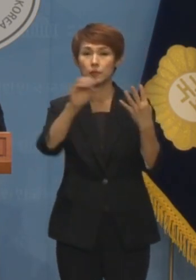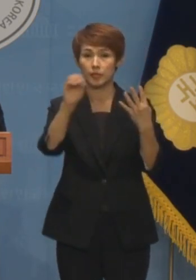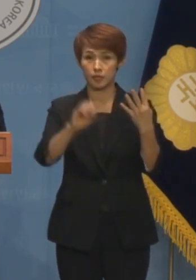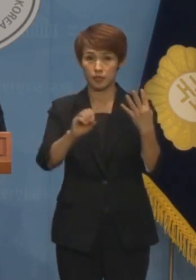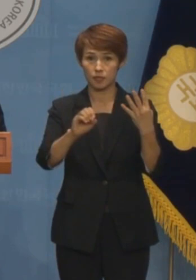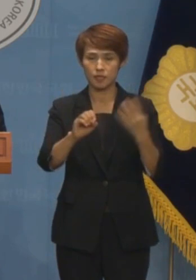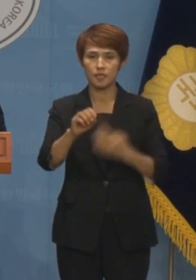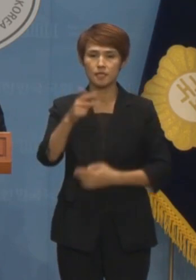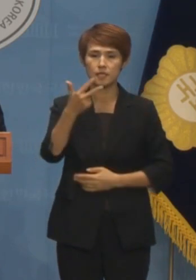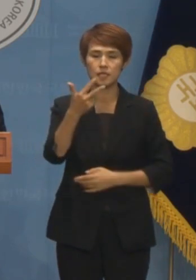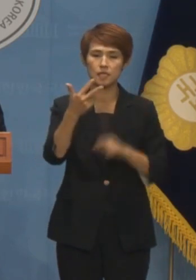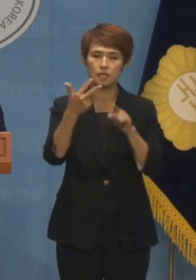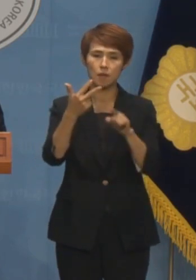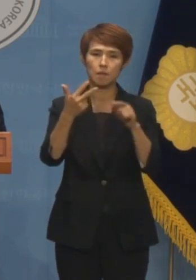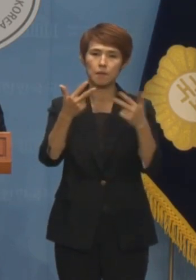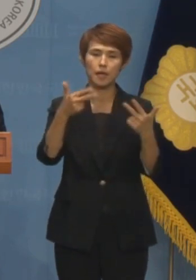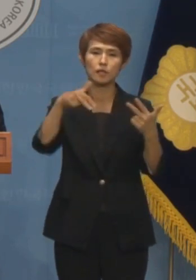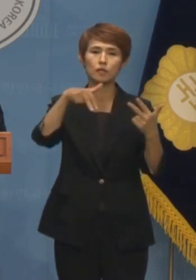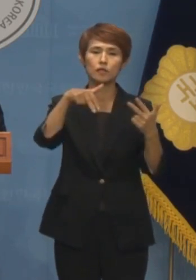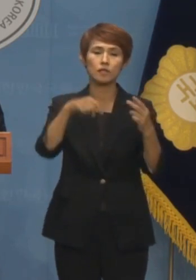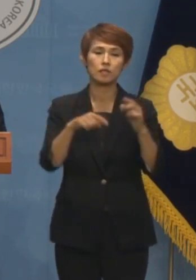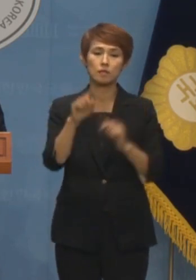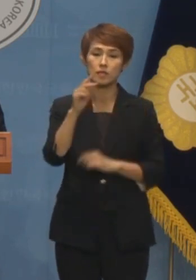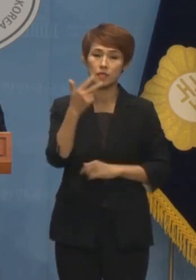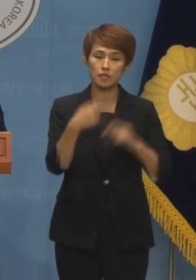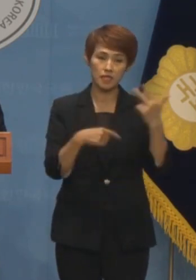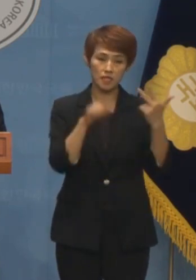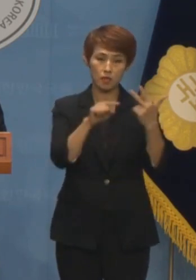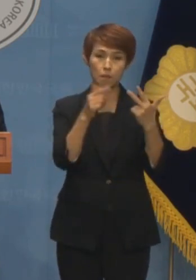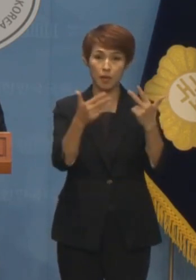64.1%인 7.8조 원을 냅니다.